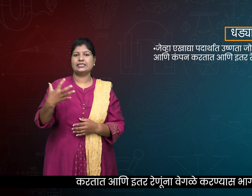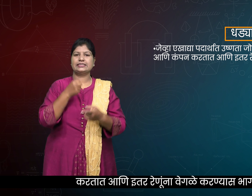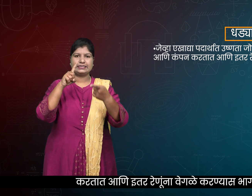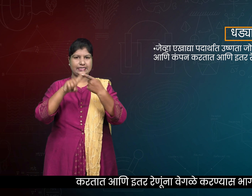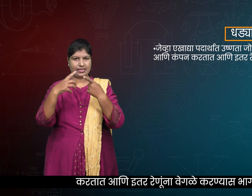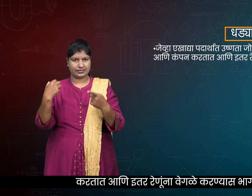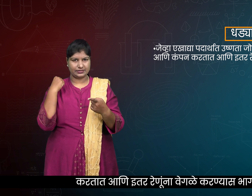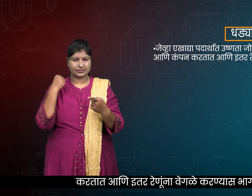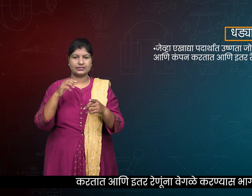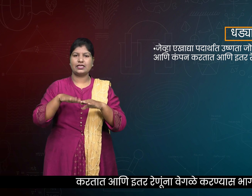पाडतात.